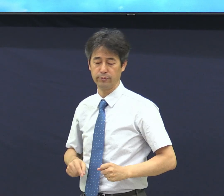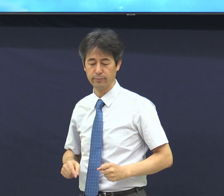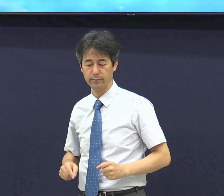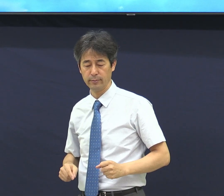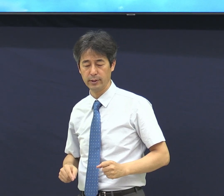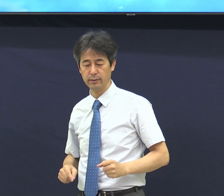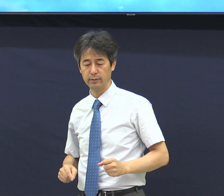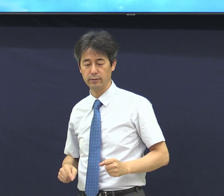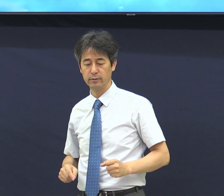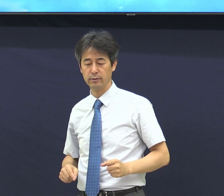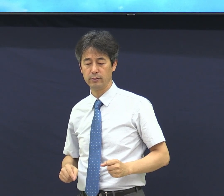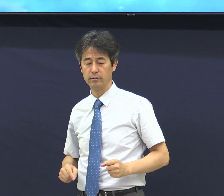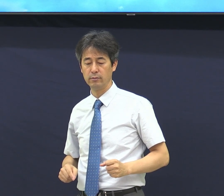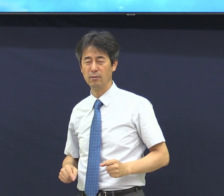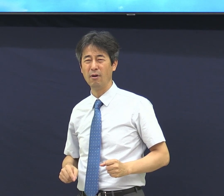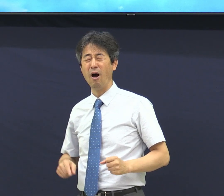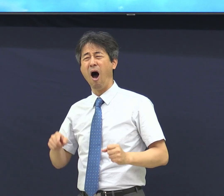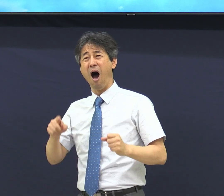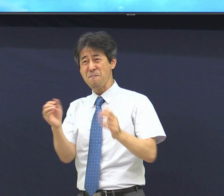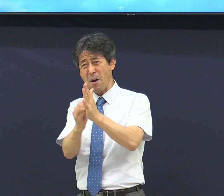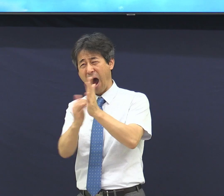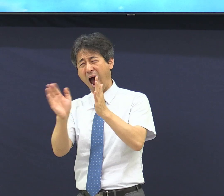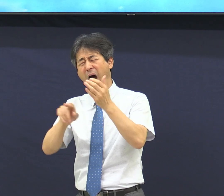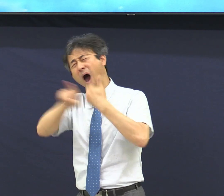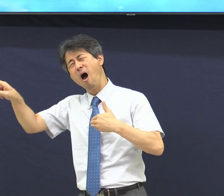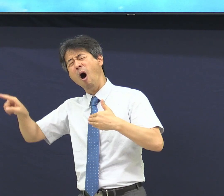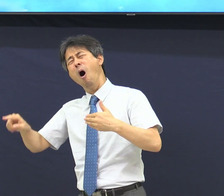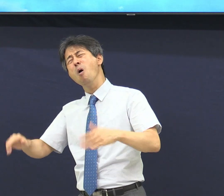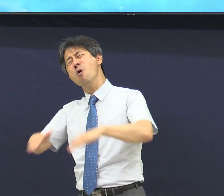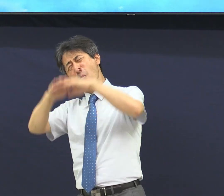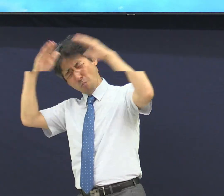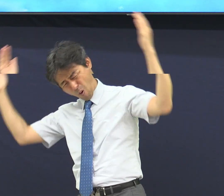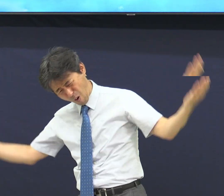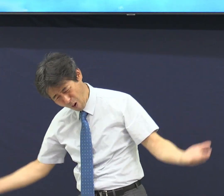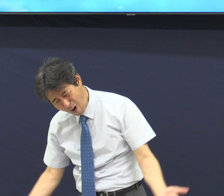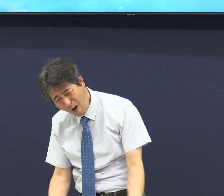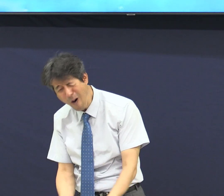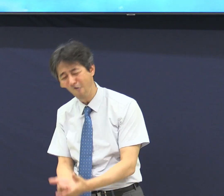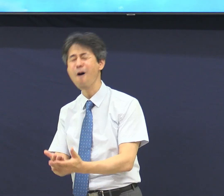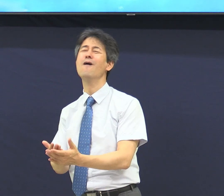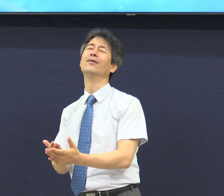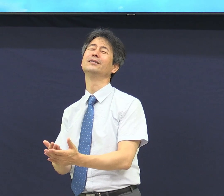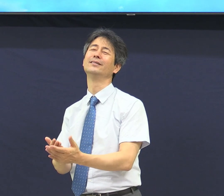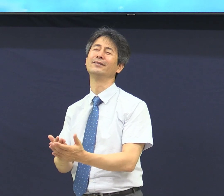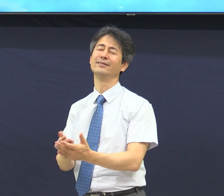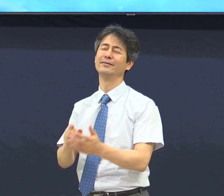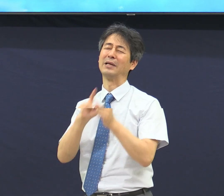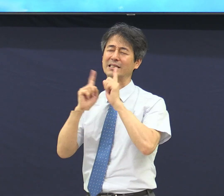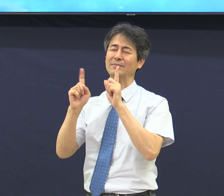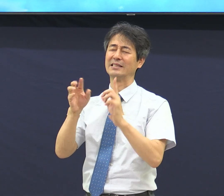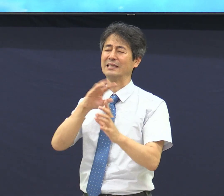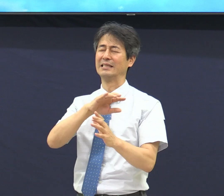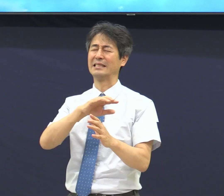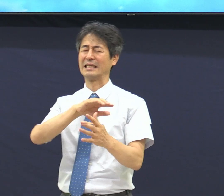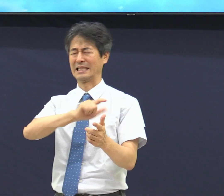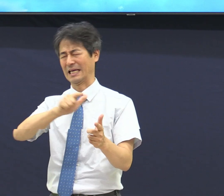이것도 하나님의 섭리의 목적입니다. 그뿐만 아니라 모든 말씀